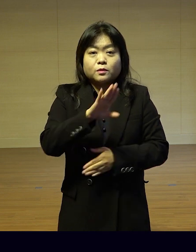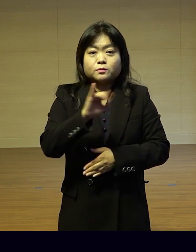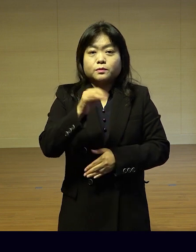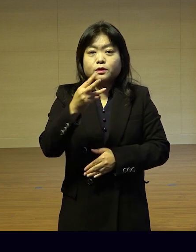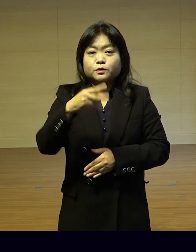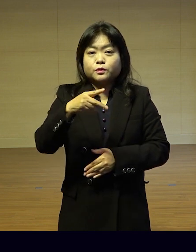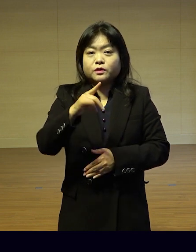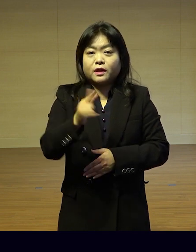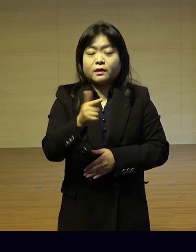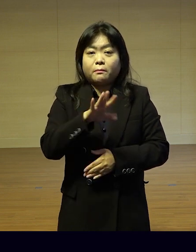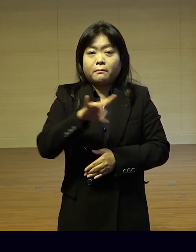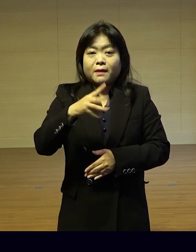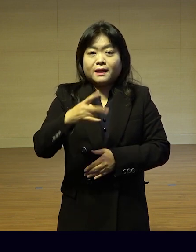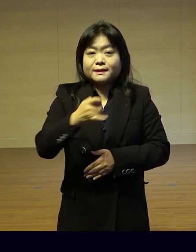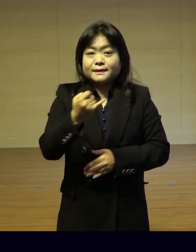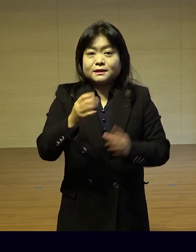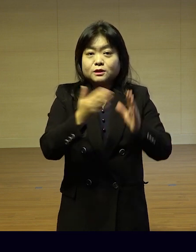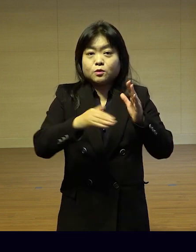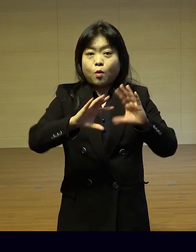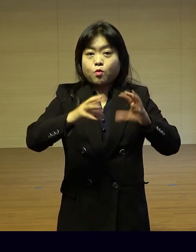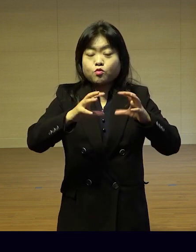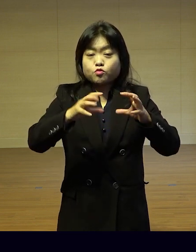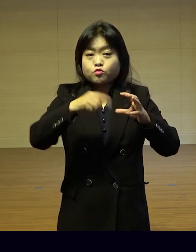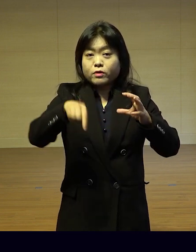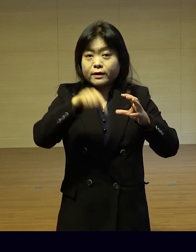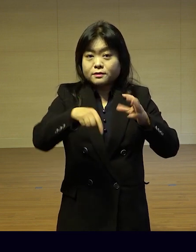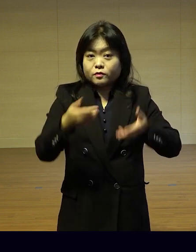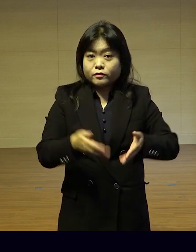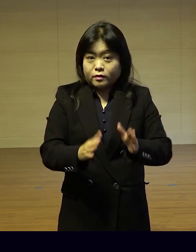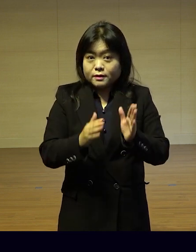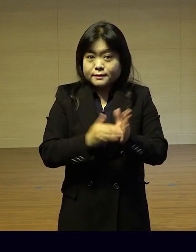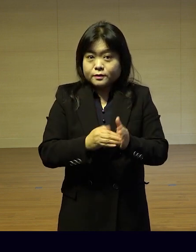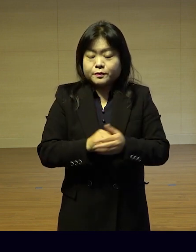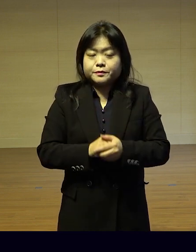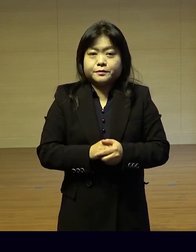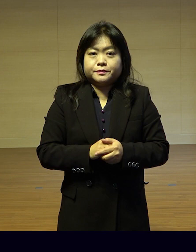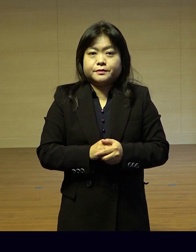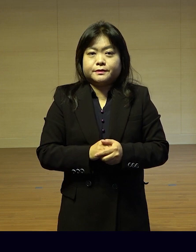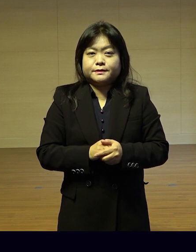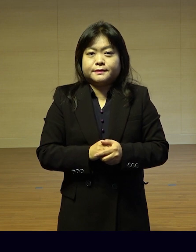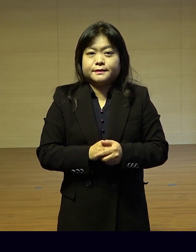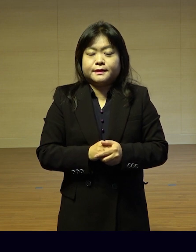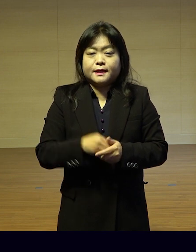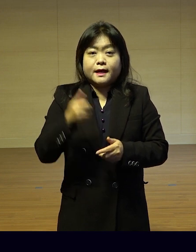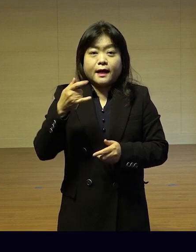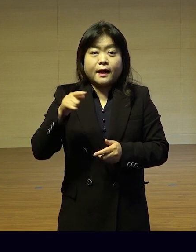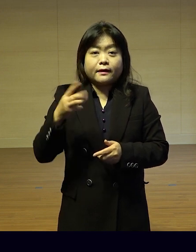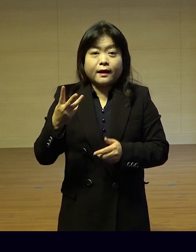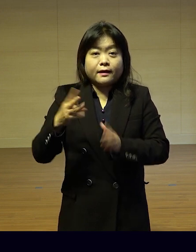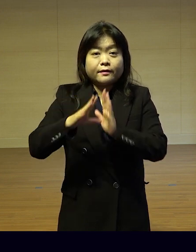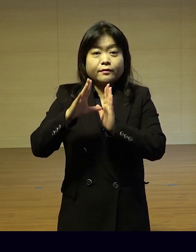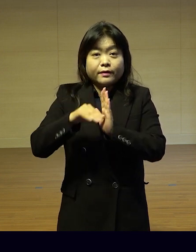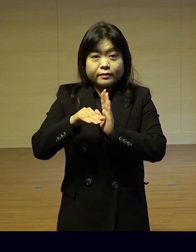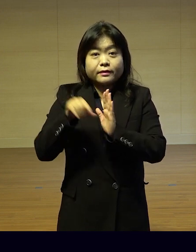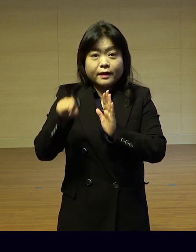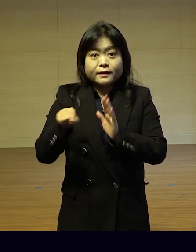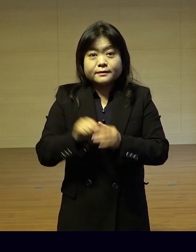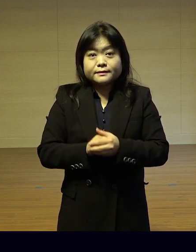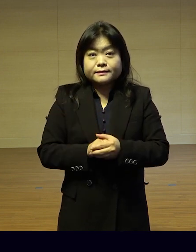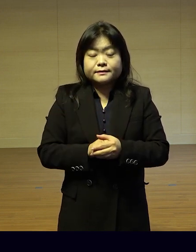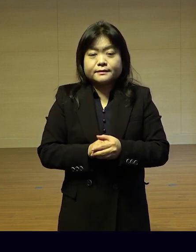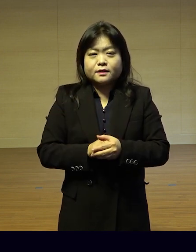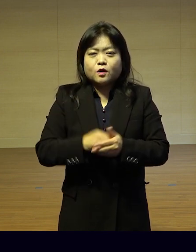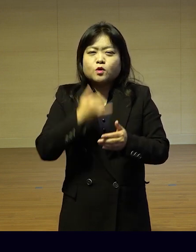뷰르텐베르크 공국의 슈투트가르트라고 하는 데인데요. 이 헤겔 당시는